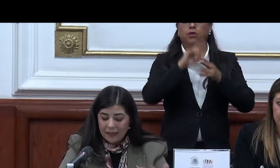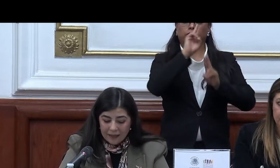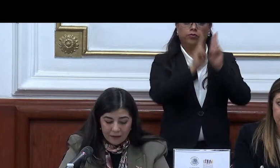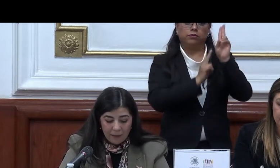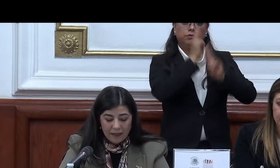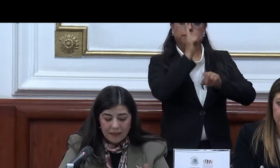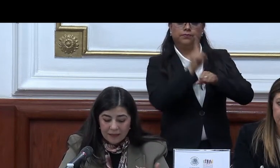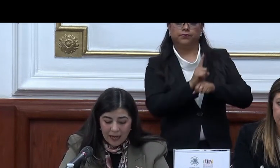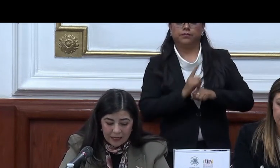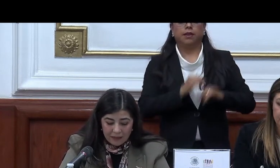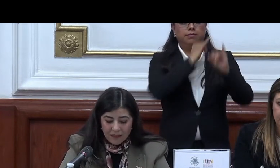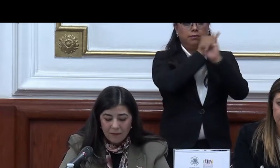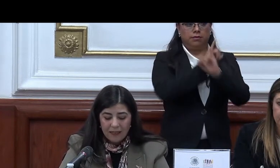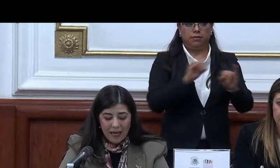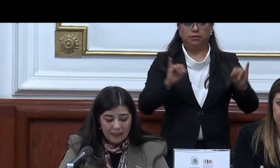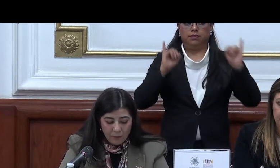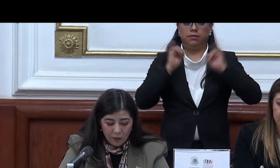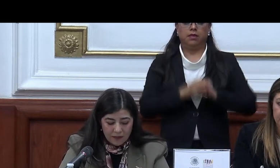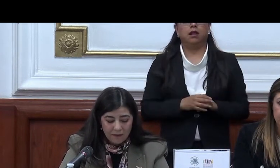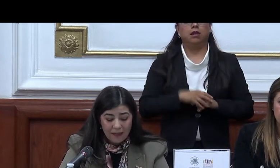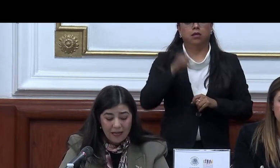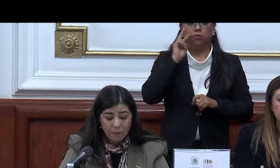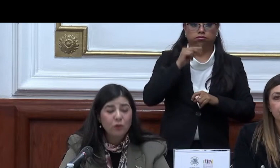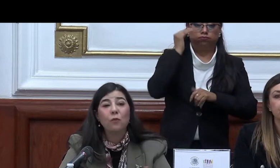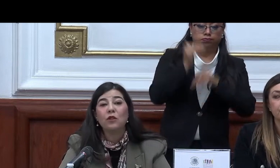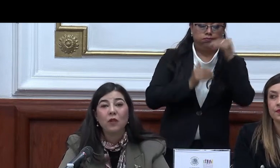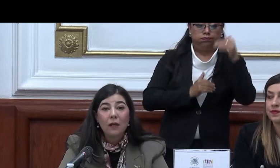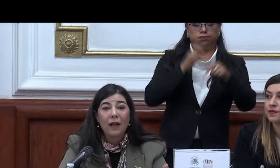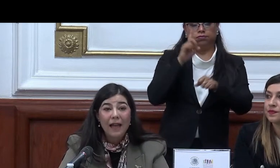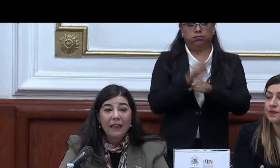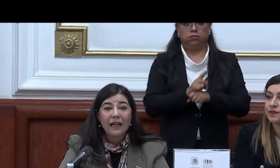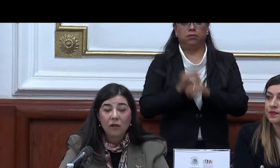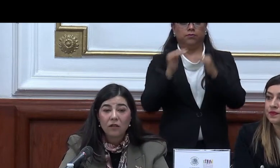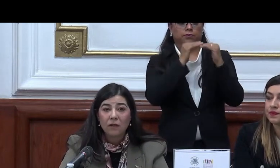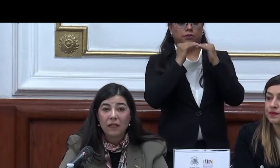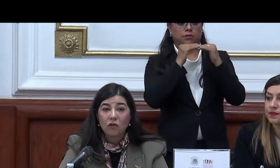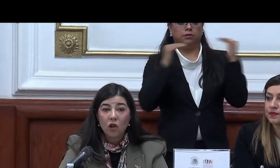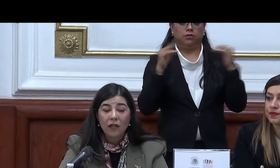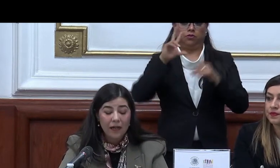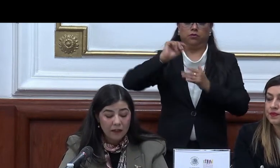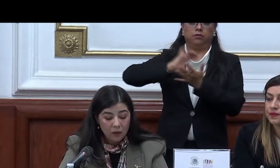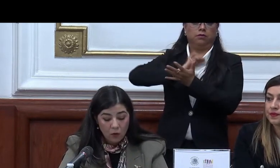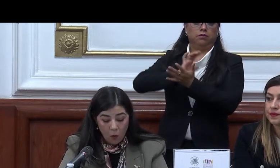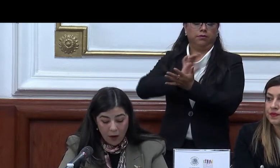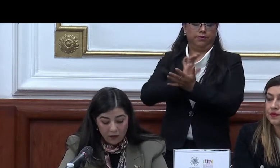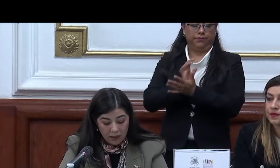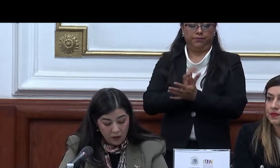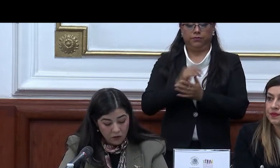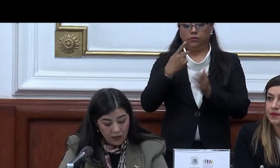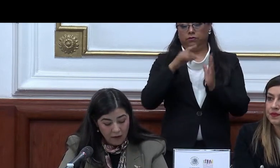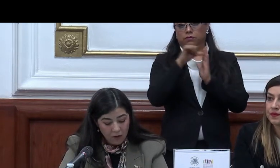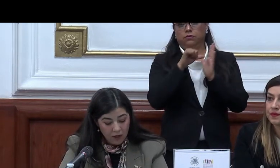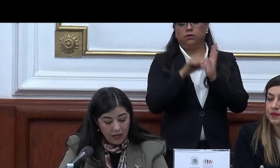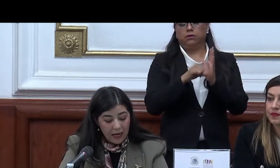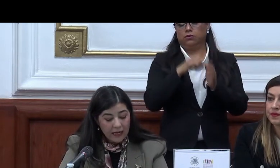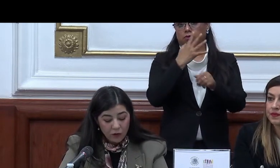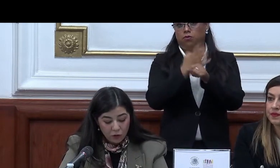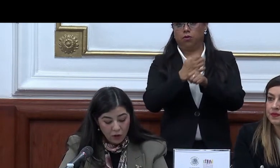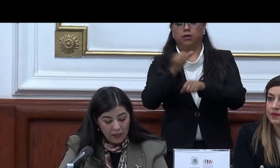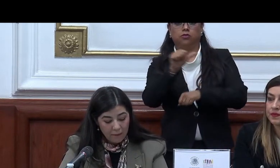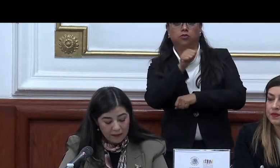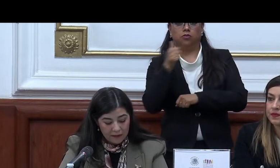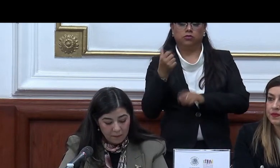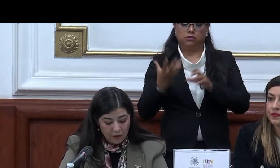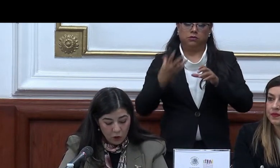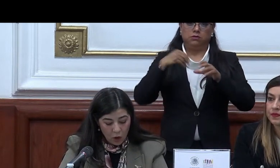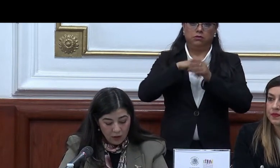universalidad, la interdependencia, la indivisibilidad, la progresividad, por supuesto la igualdad y la no discriminación en el artículo 4 y en el 11º, la inclusión y